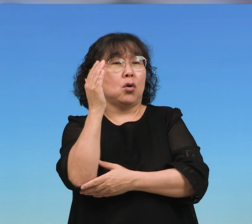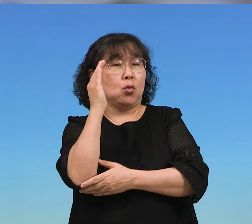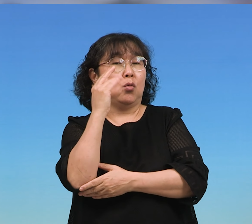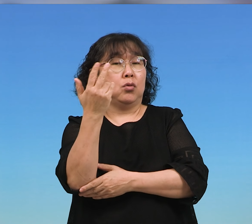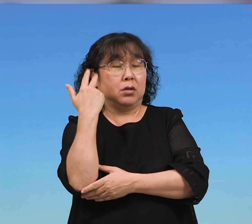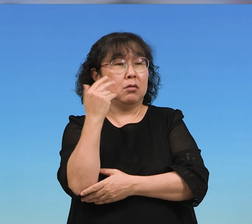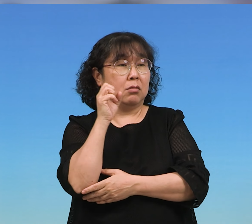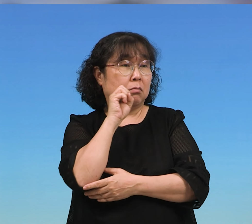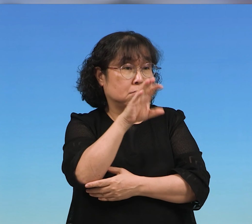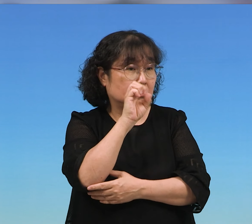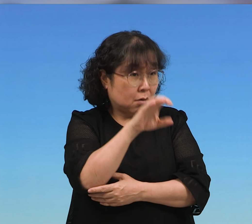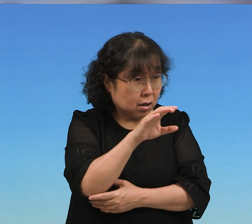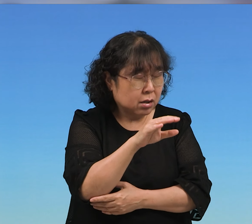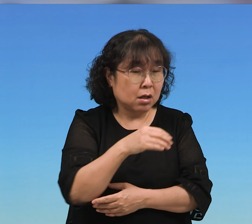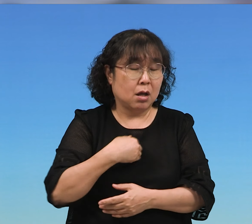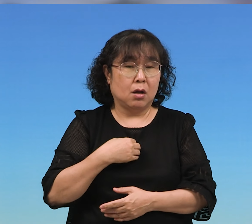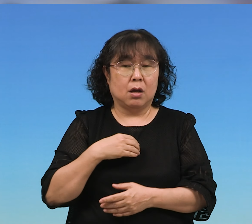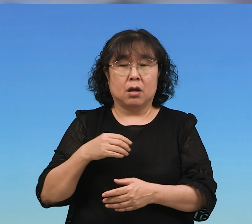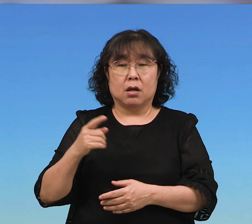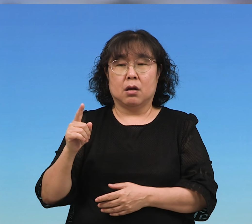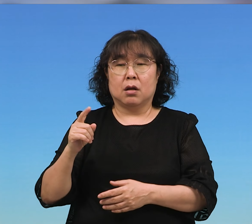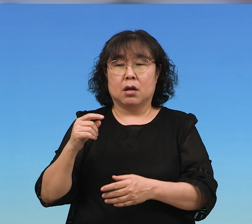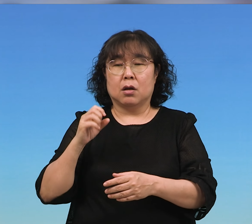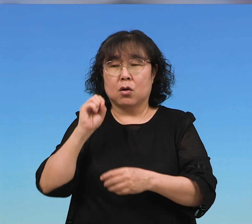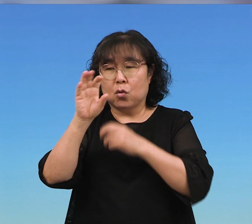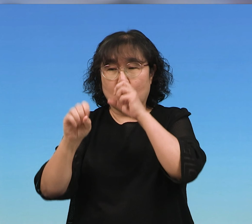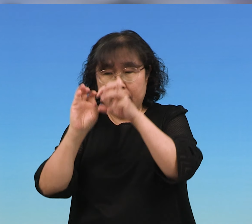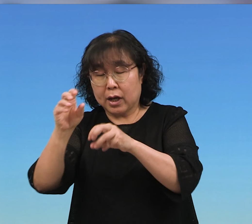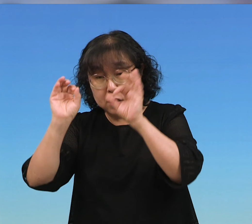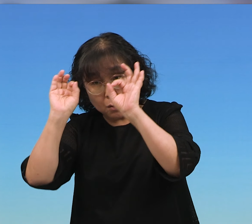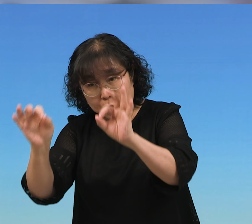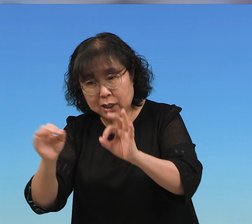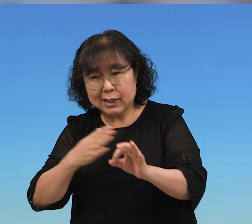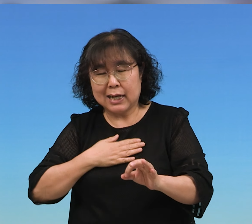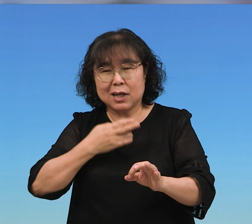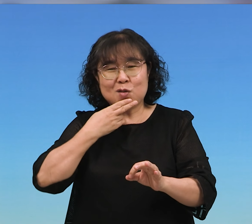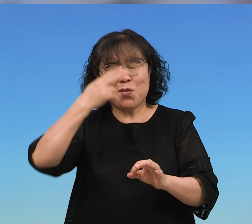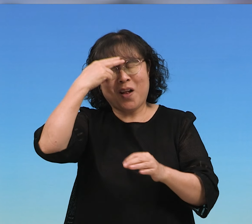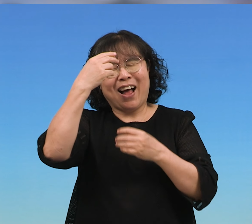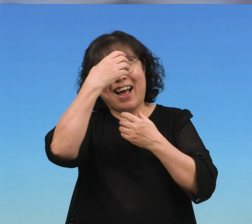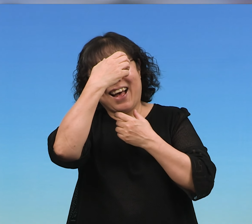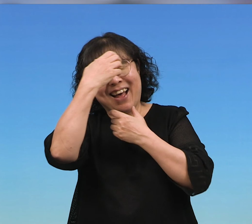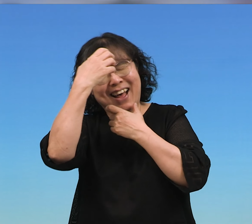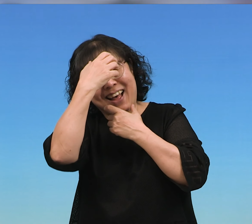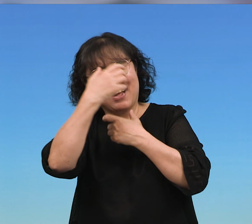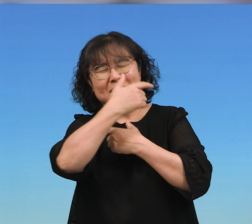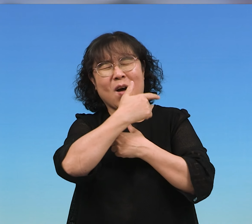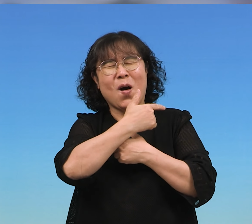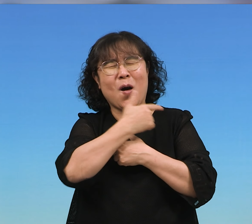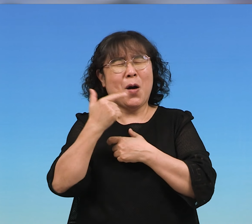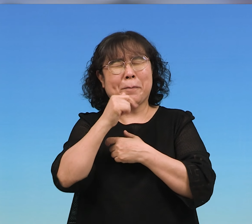먹여가지고 그랬다고 그렇게 설교했는데 아 자기가 그 고백하는데 보니까요 술을 엄청 좋아했대요.